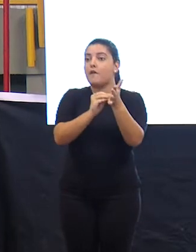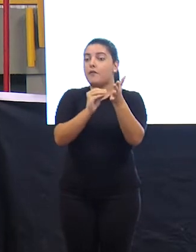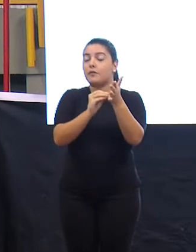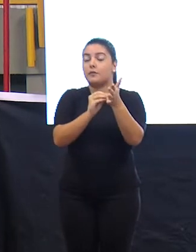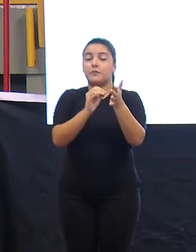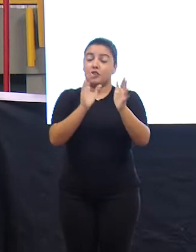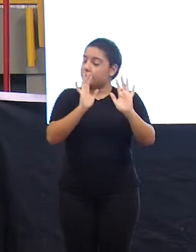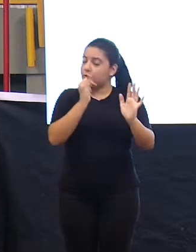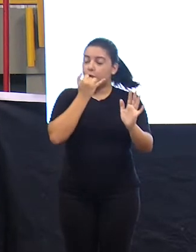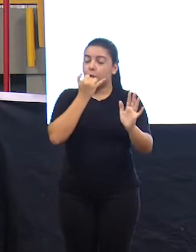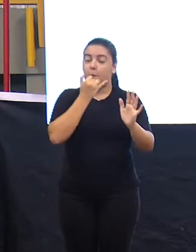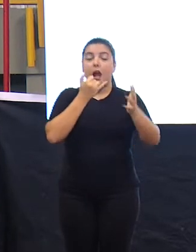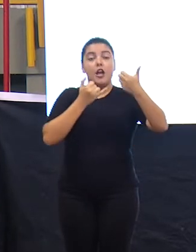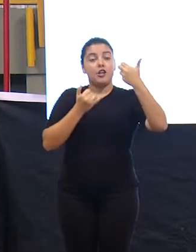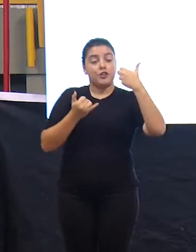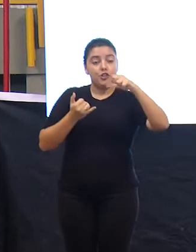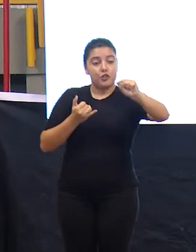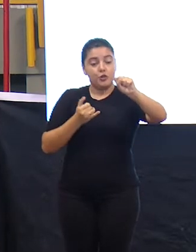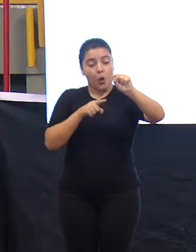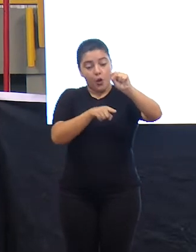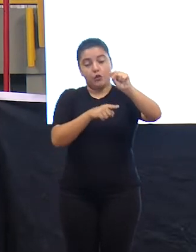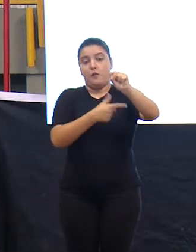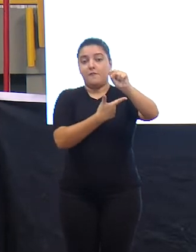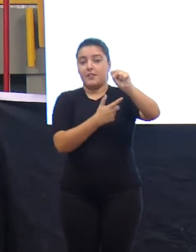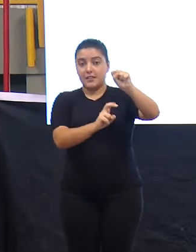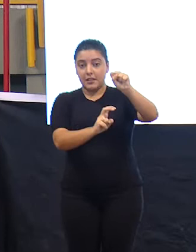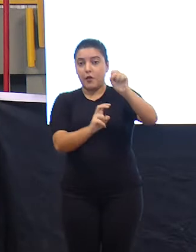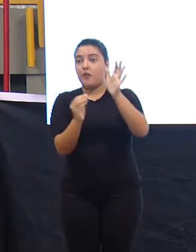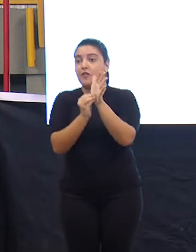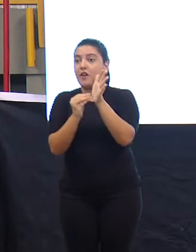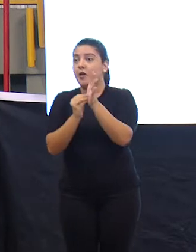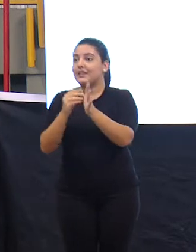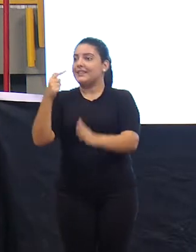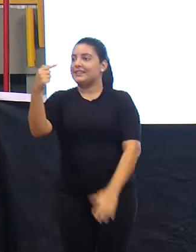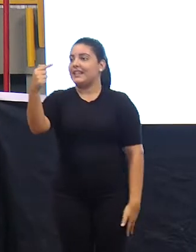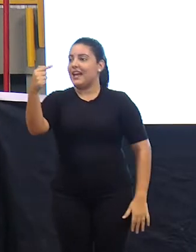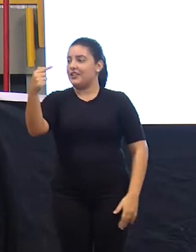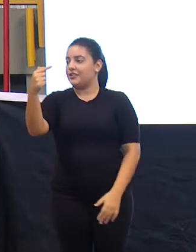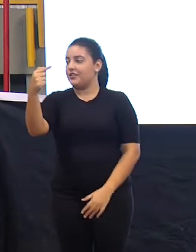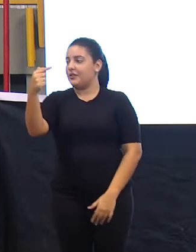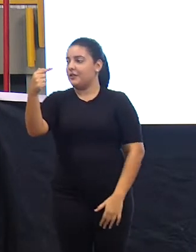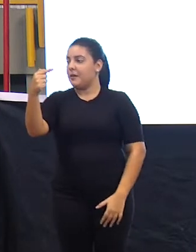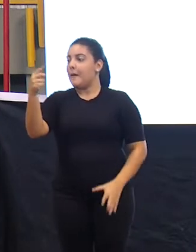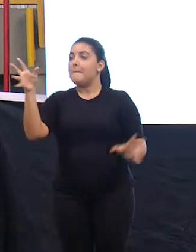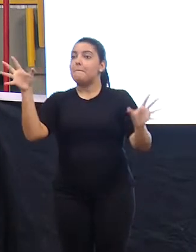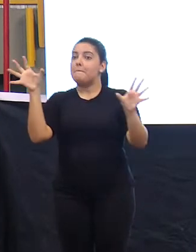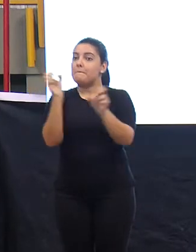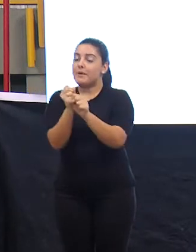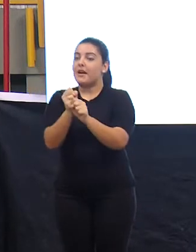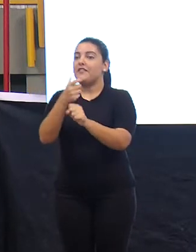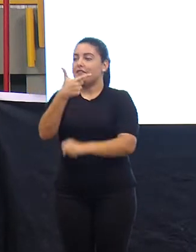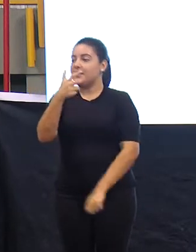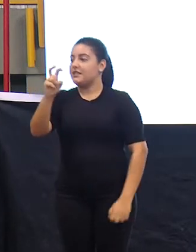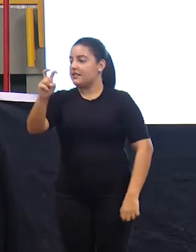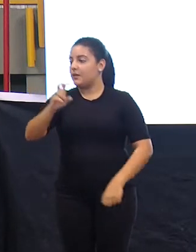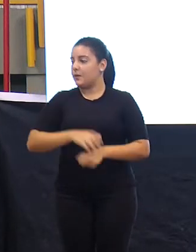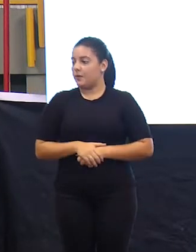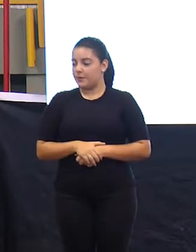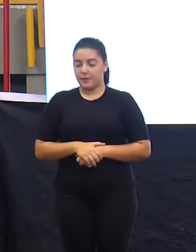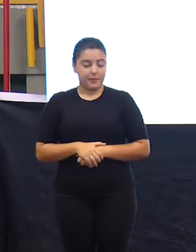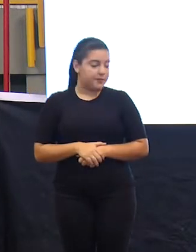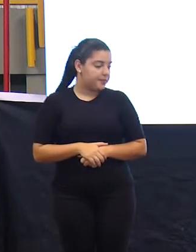preencheu 18 pedaços de 25, falta preencher 7 pedaços de